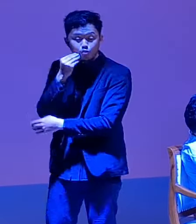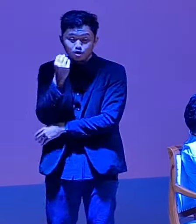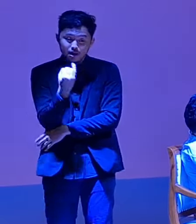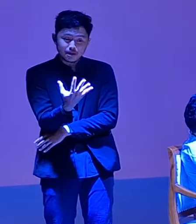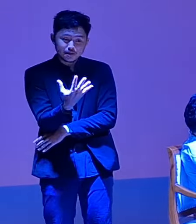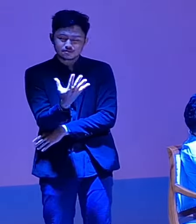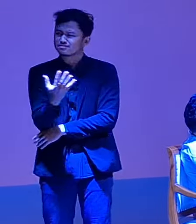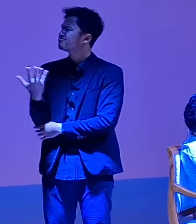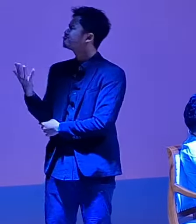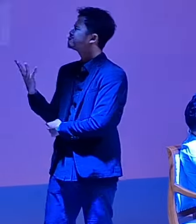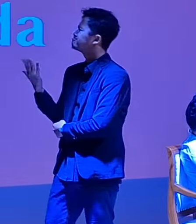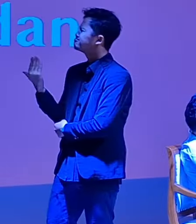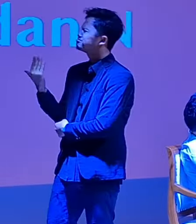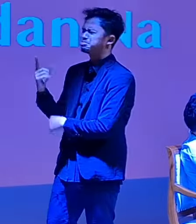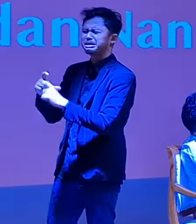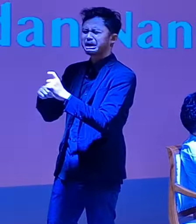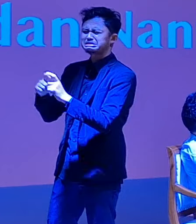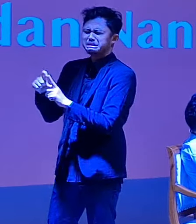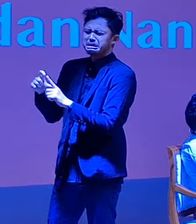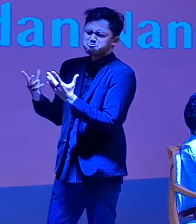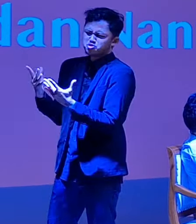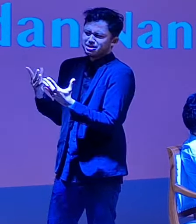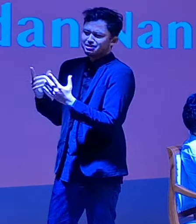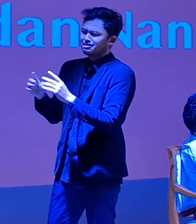mas? SD.